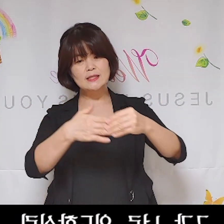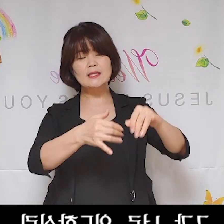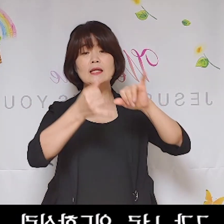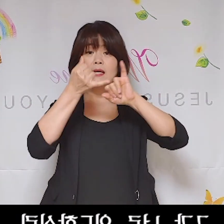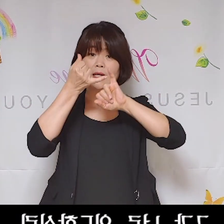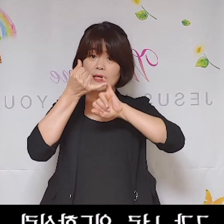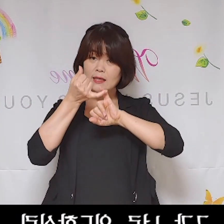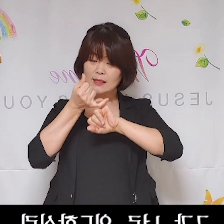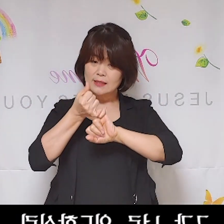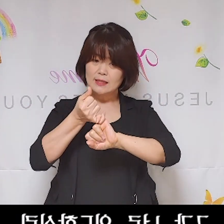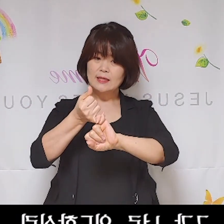인도하시리.